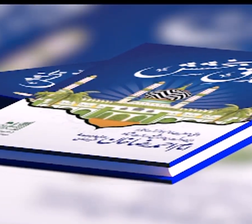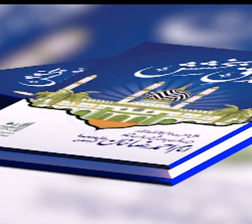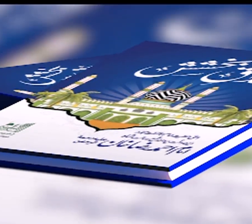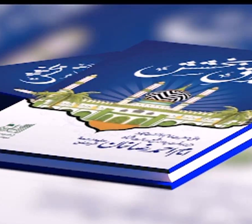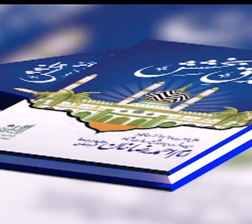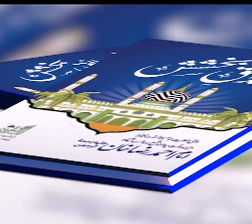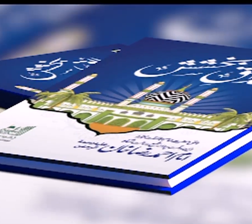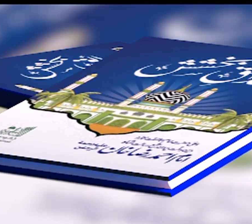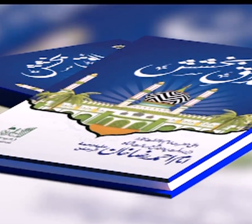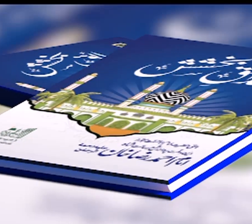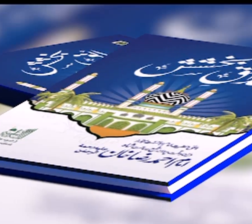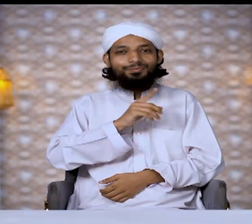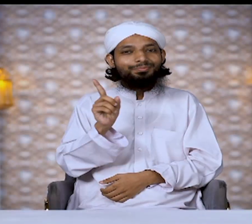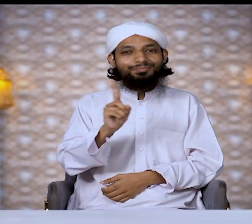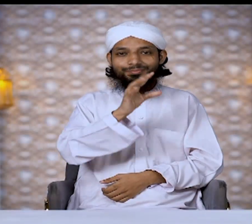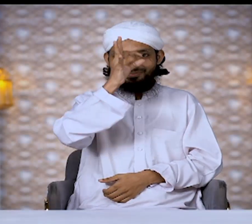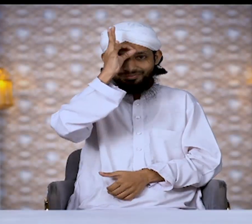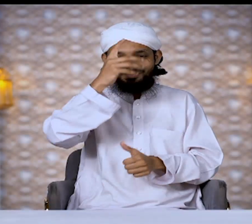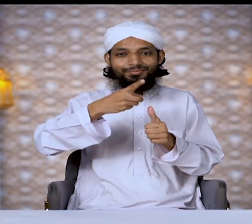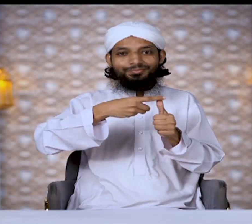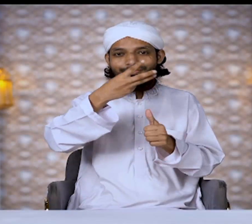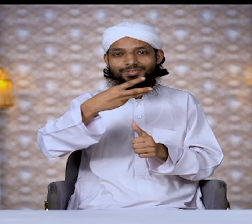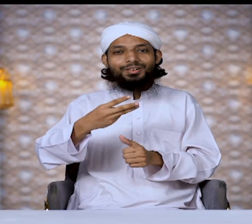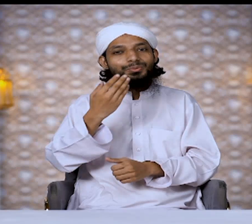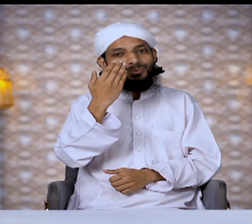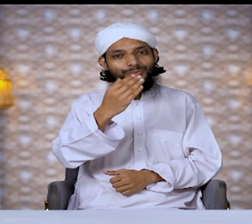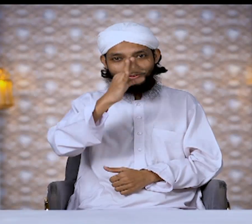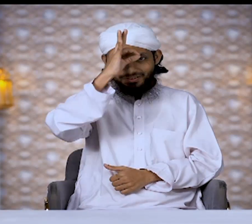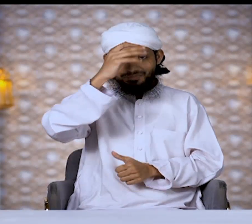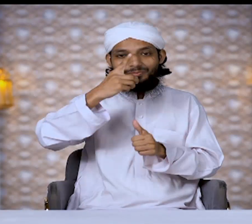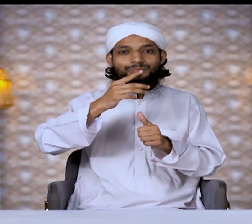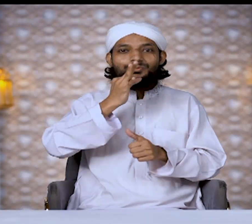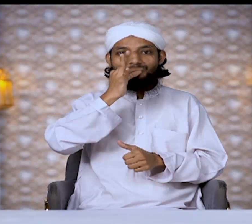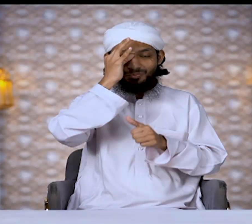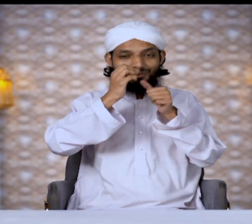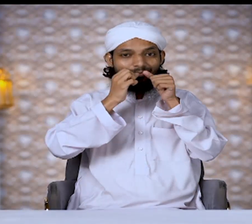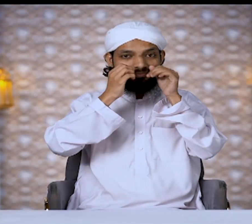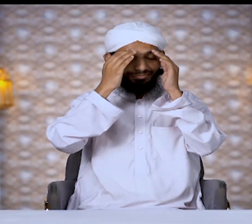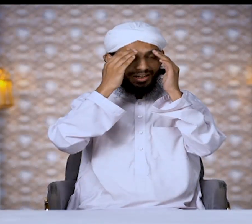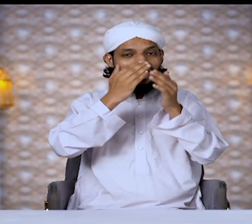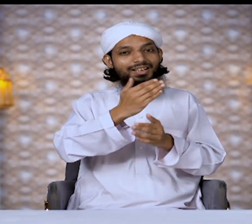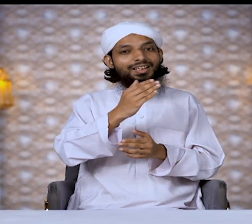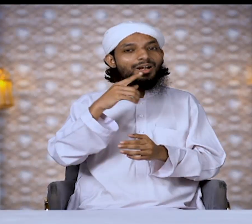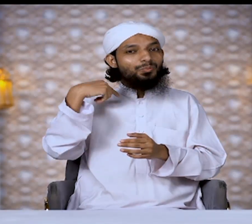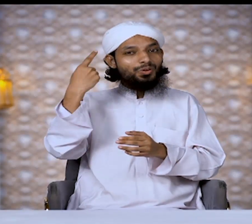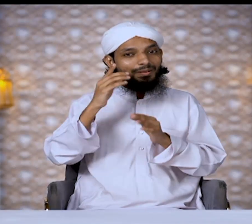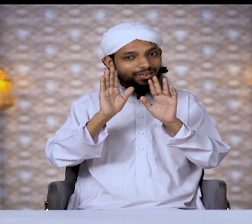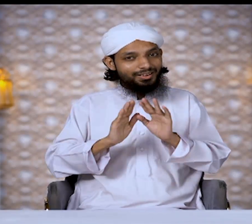میں فرماتے ہیں، خوف نہ رکھ رضا ذرا تو ہے عبد مصطفیٰ، تیرے لیے امان